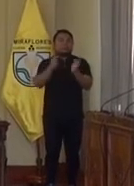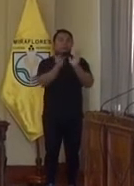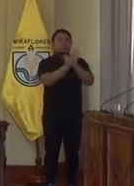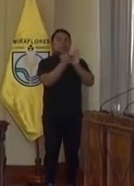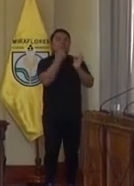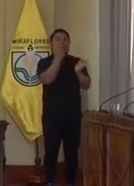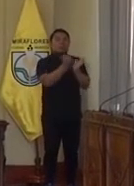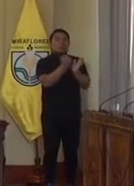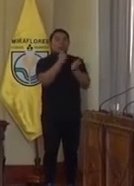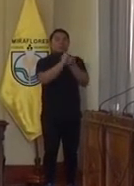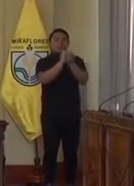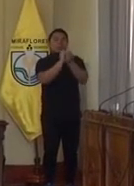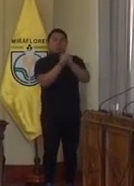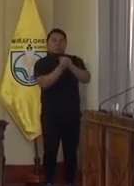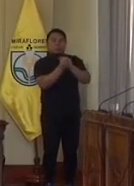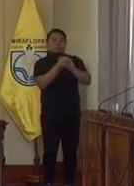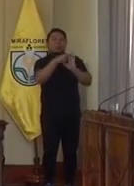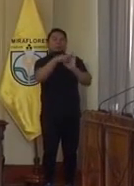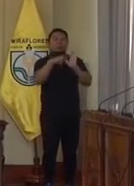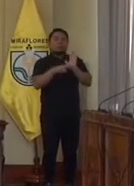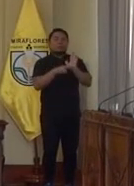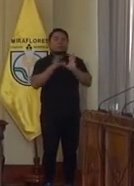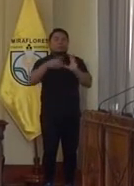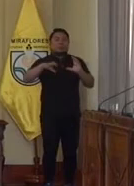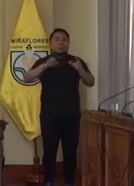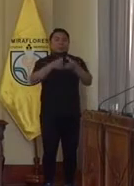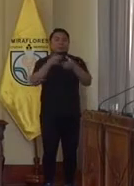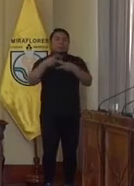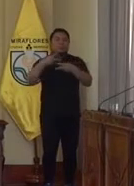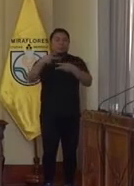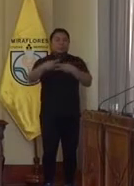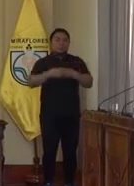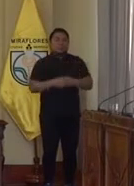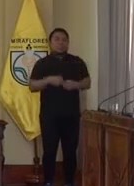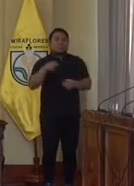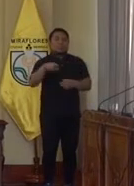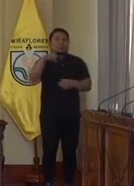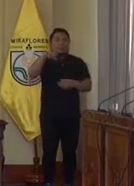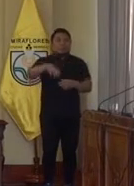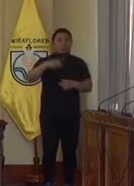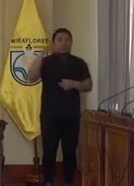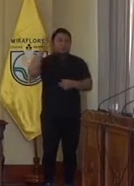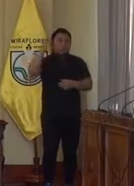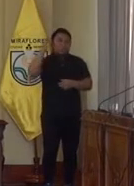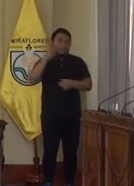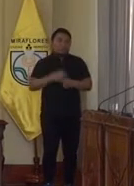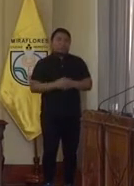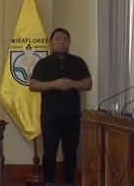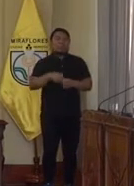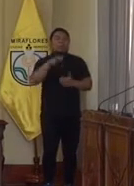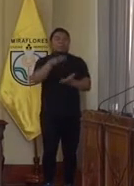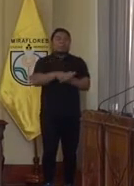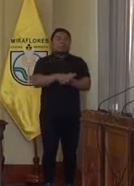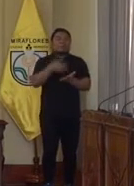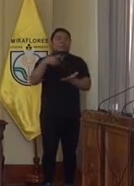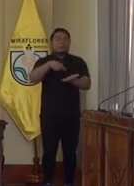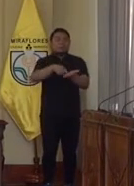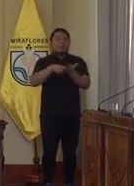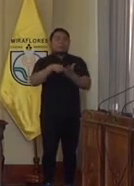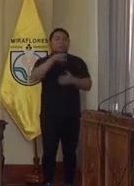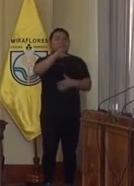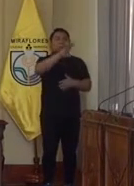que aprueba la modificación del reglamento de las juntas vecinales del distrito de Miraflores, aprobado por